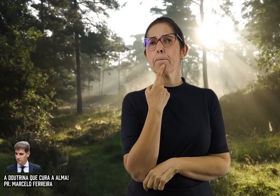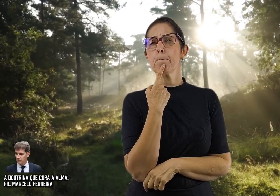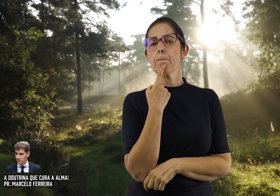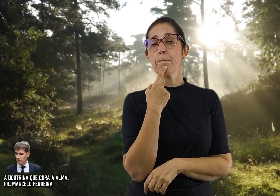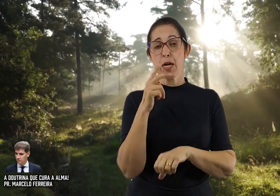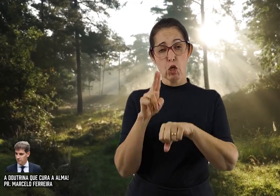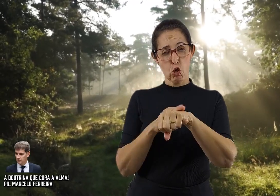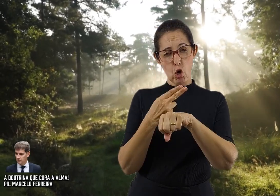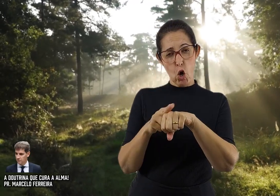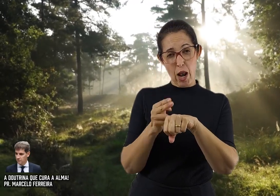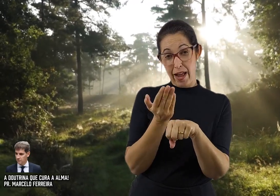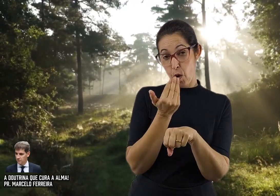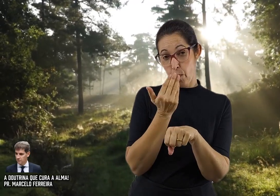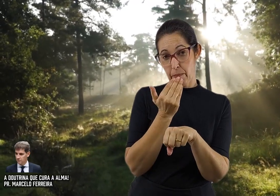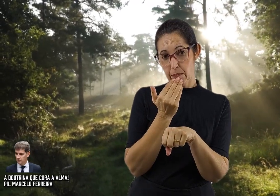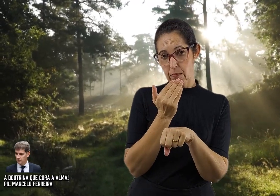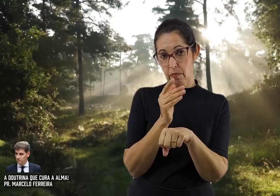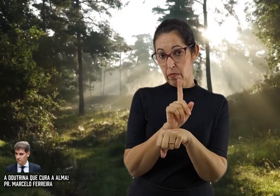comer chocolate.